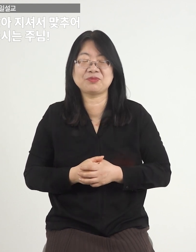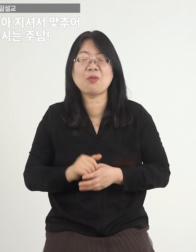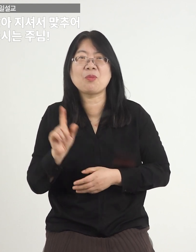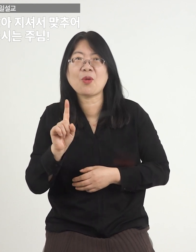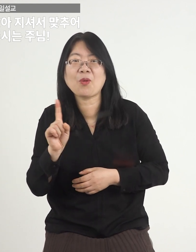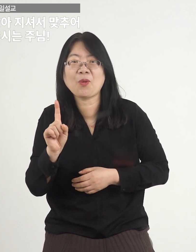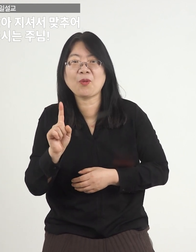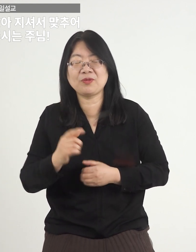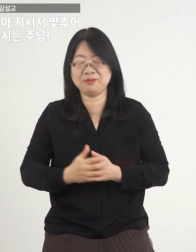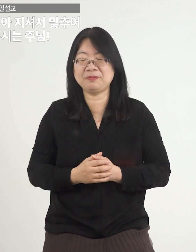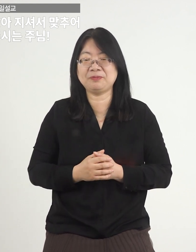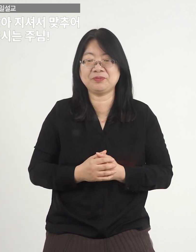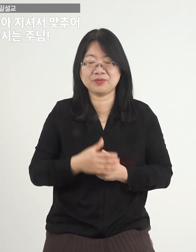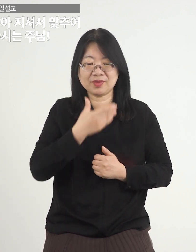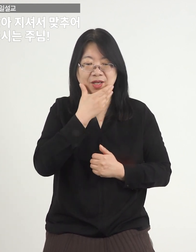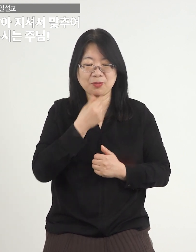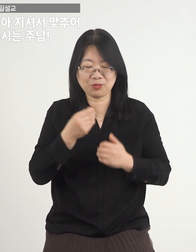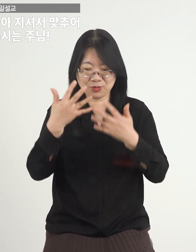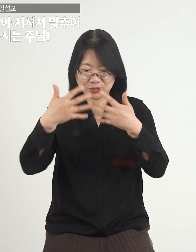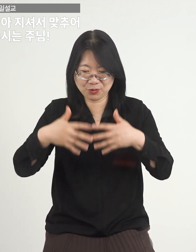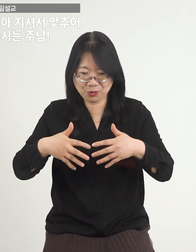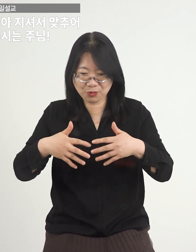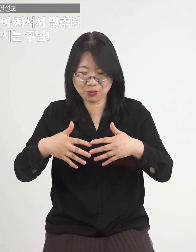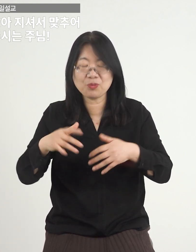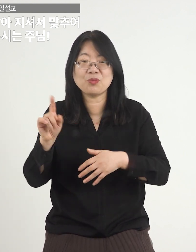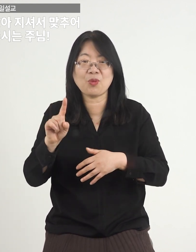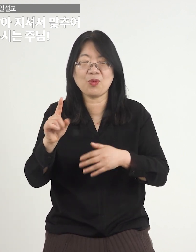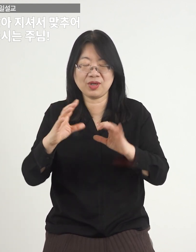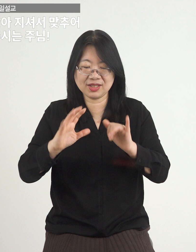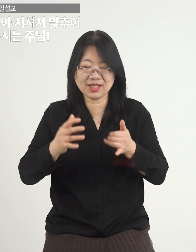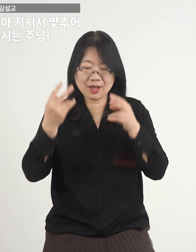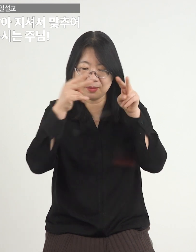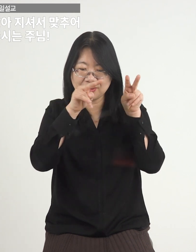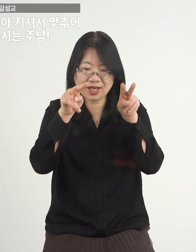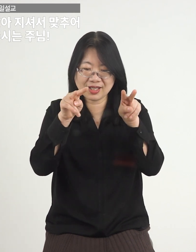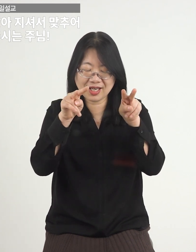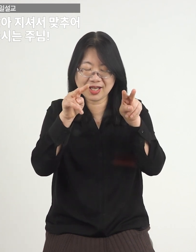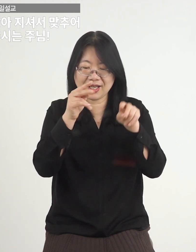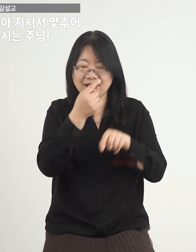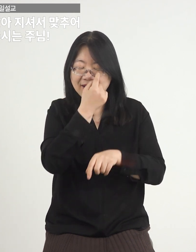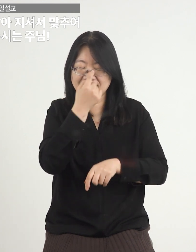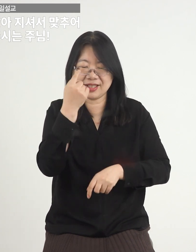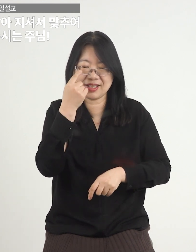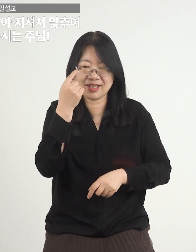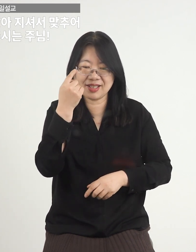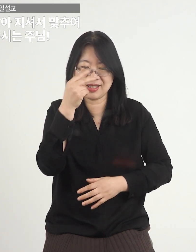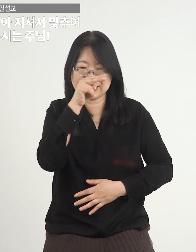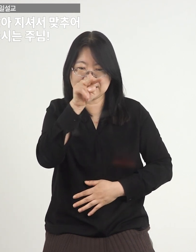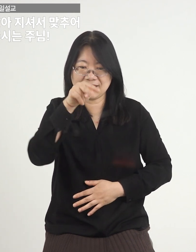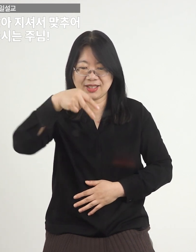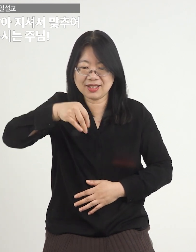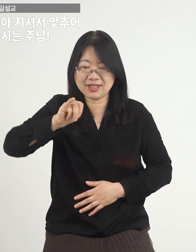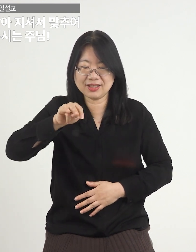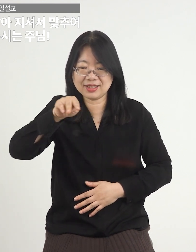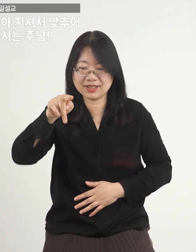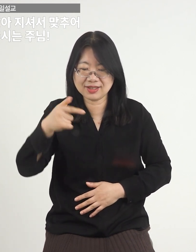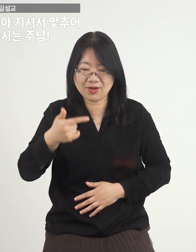행복의 조건은 세상을 바라보는 시선이라고 생각을